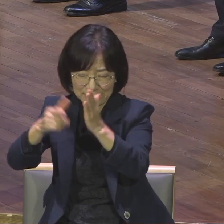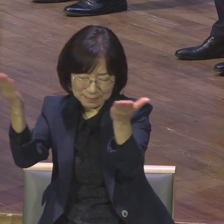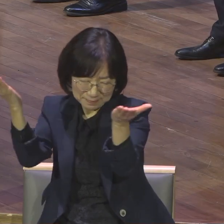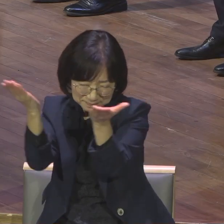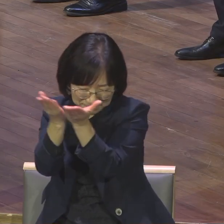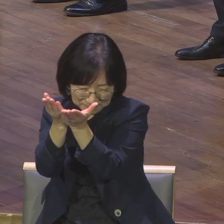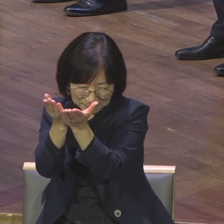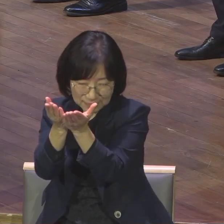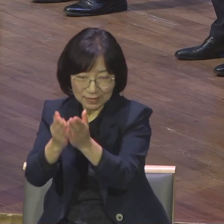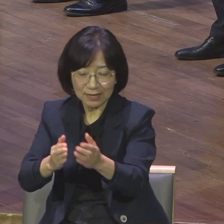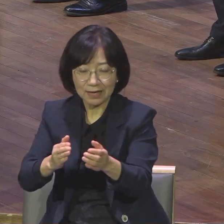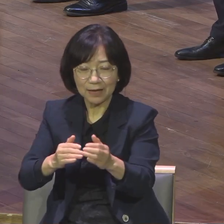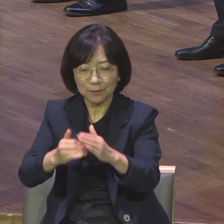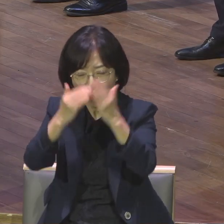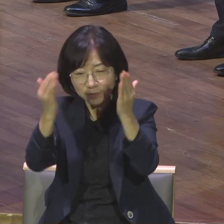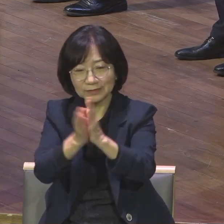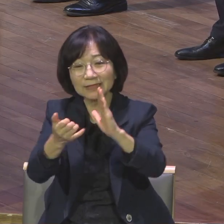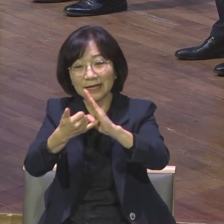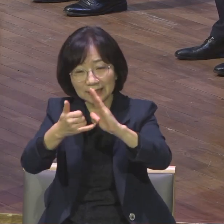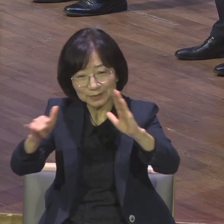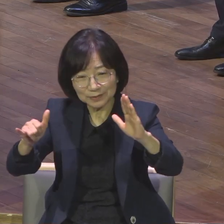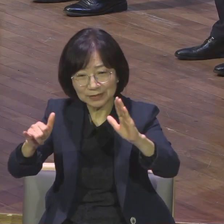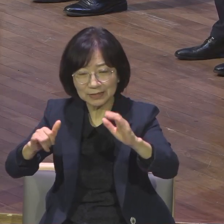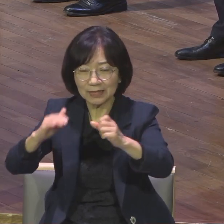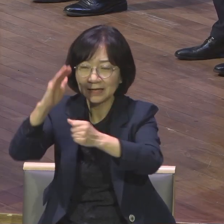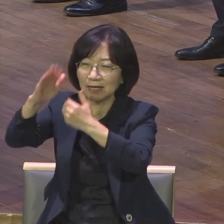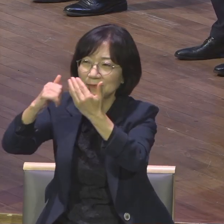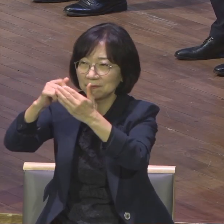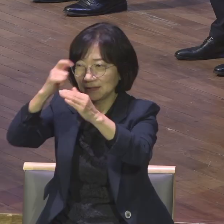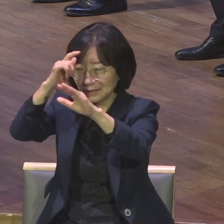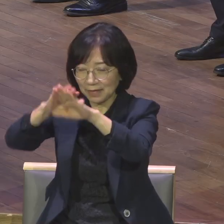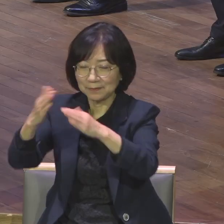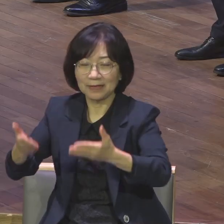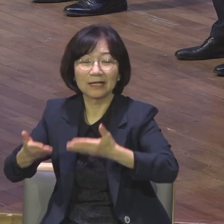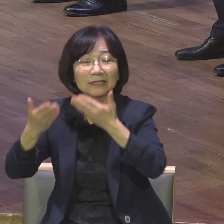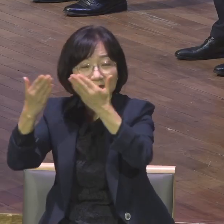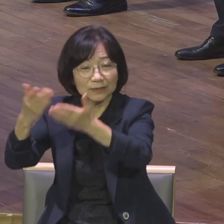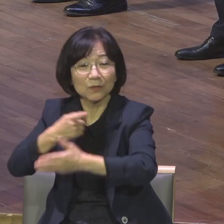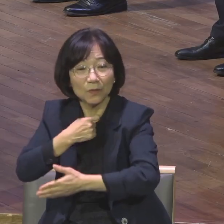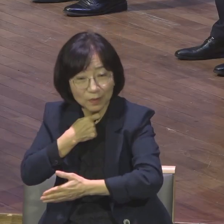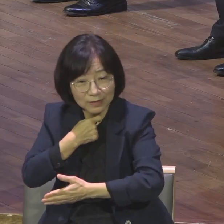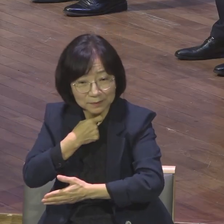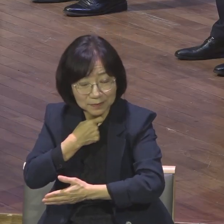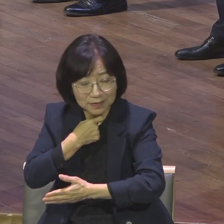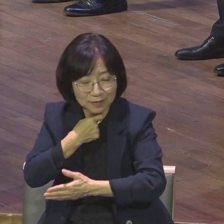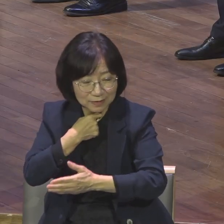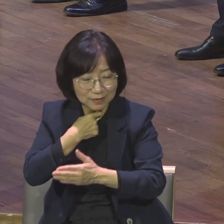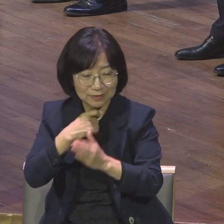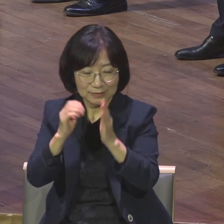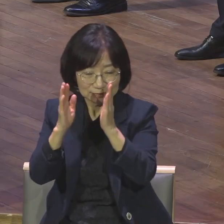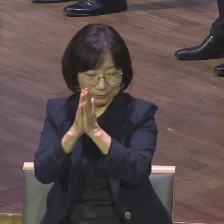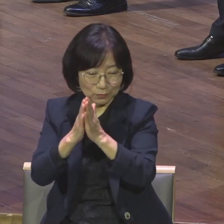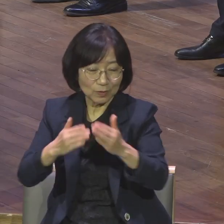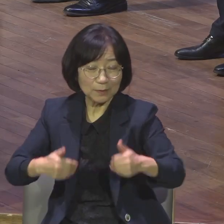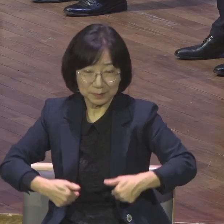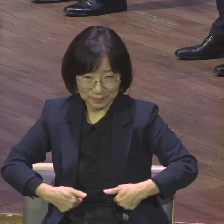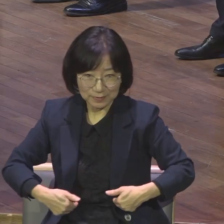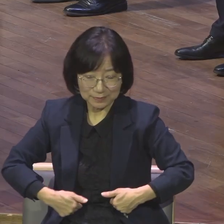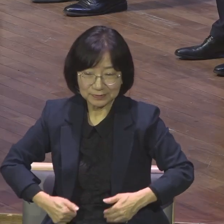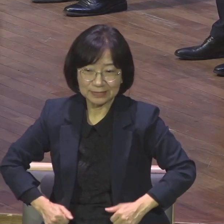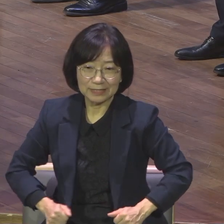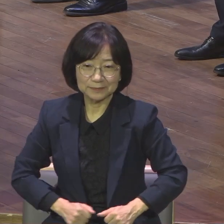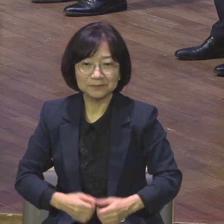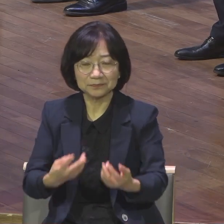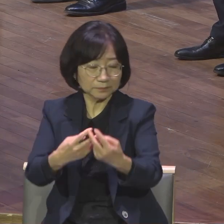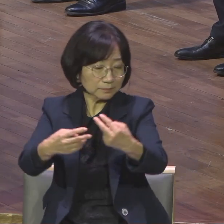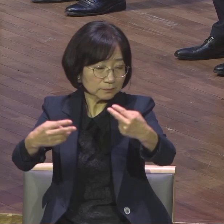가족들이 하나님만을 예배할 수 있도록 역사하실 것을 믿습니다. 그날을 기대하면서 다 자리에서 일어나서 하나님 앞에 찬양하고 기도했으면